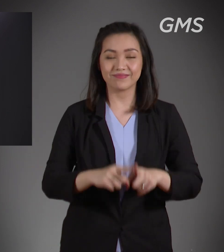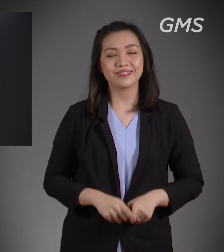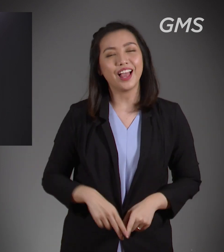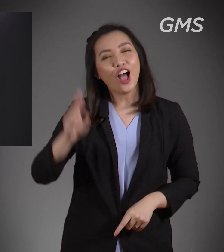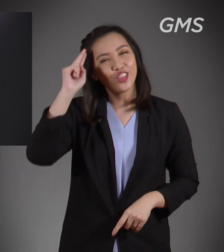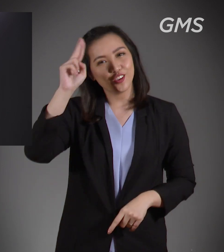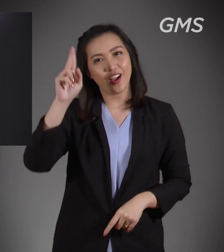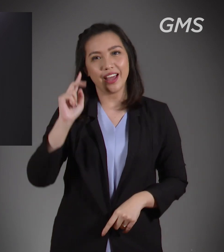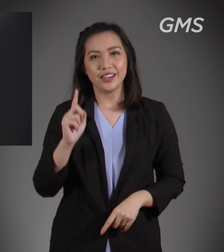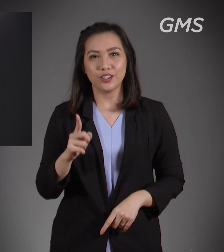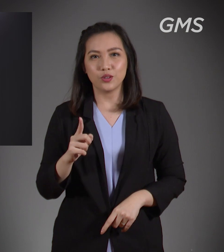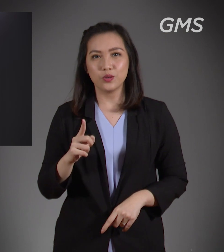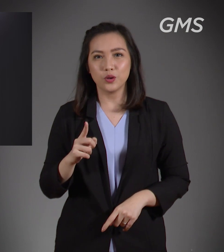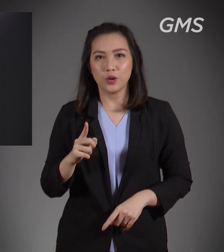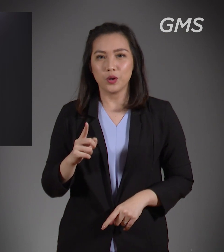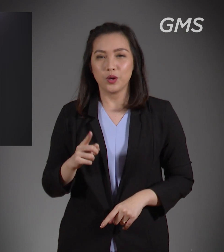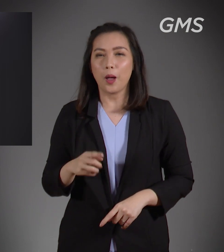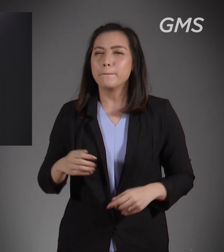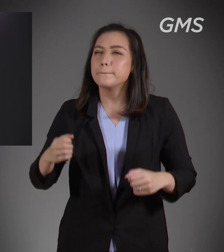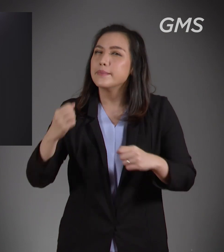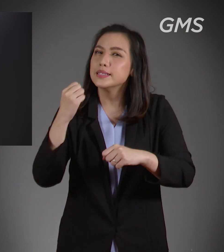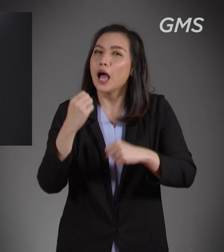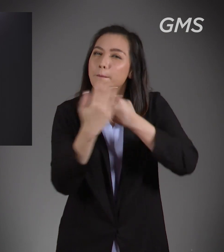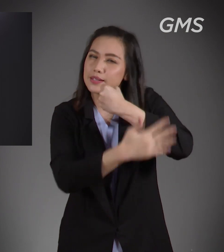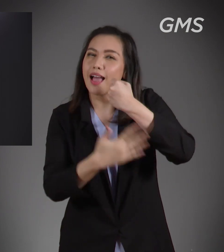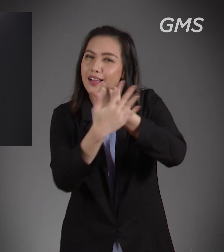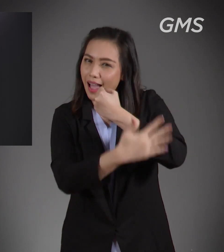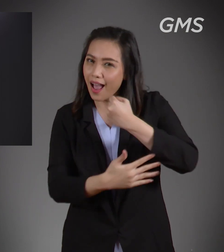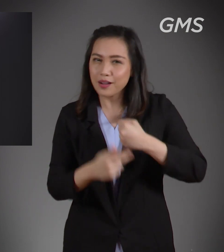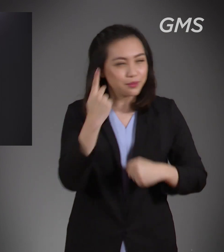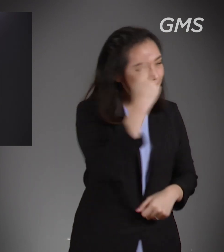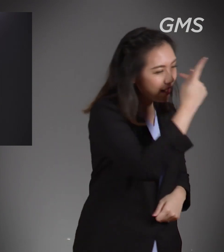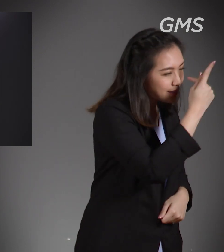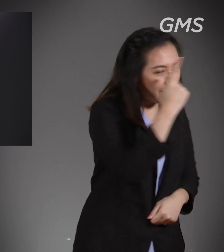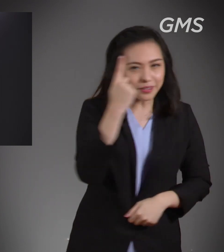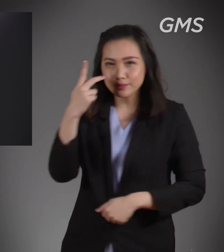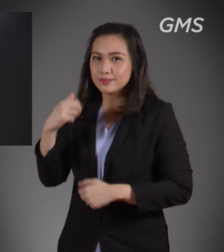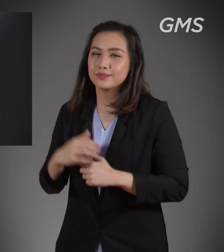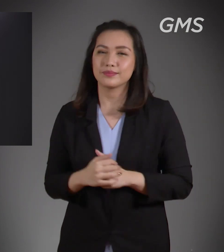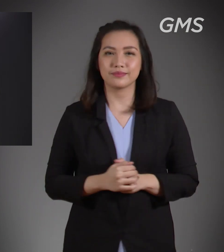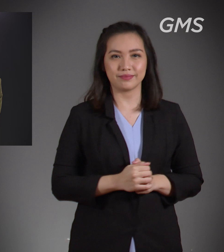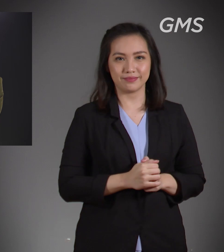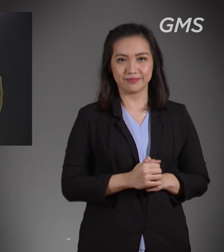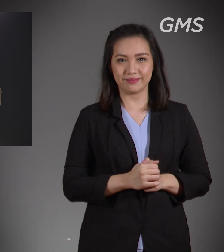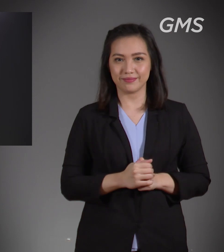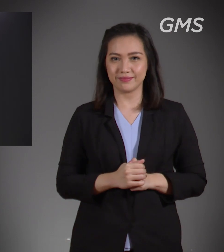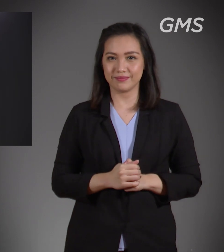garis belakang. Baris belakangan itu selalu menjadi target Amalek kedagingan. Dia coba-coba untuk ajak